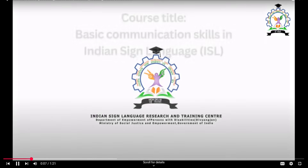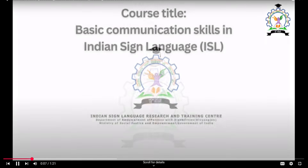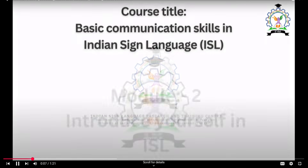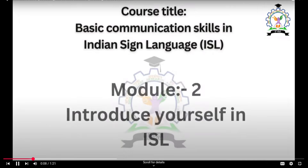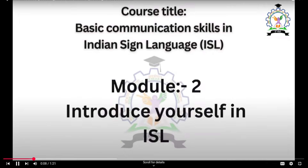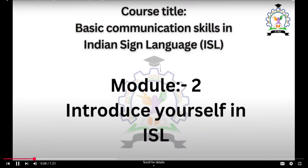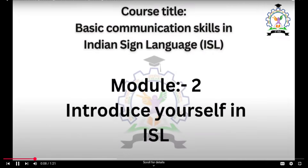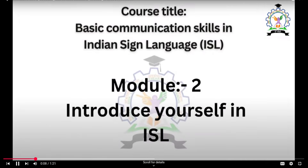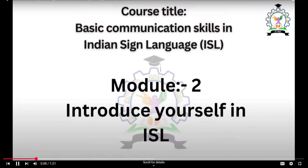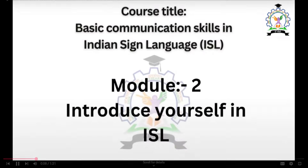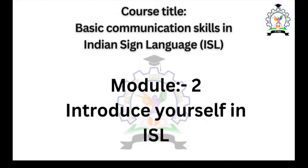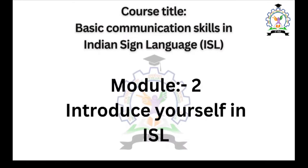मेरा भाई परीक्षा।